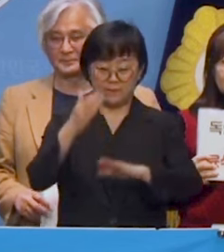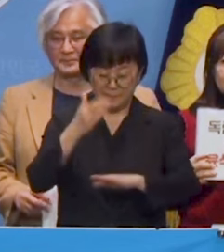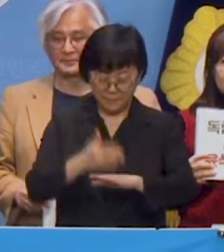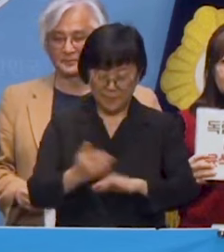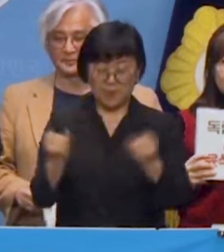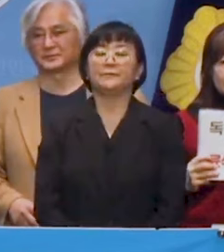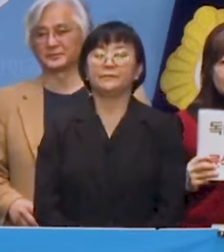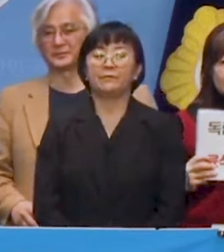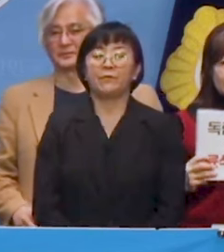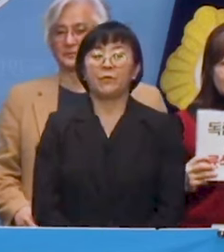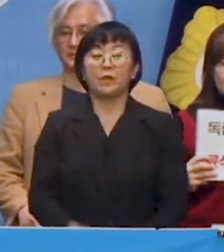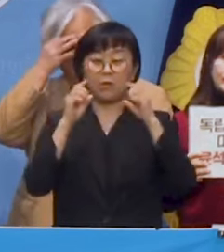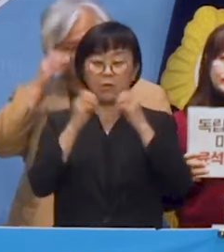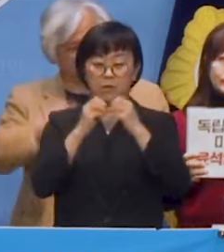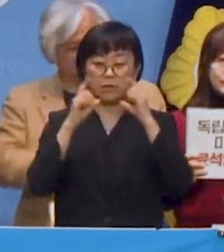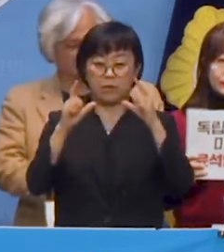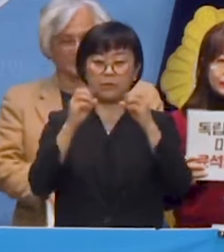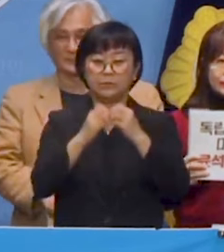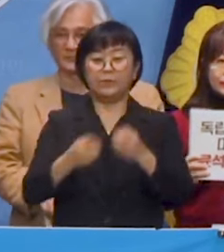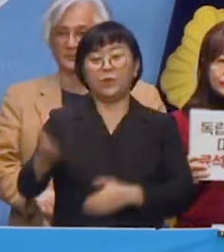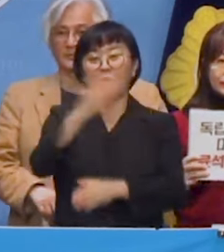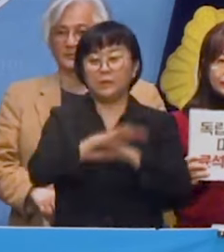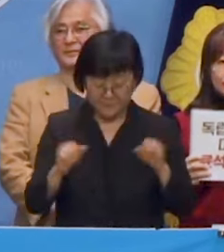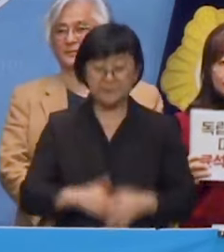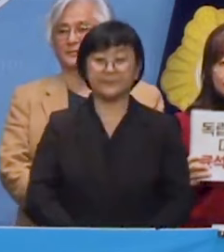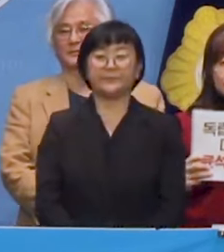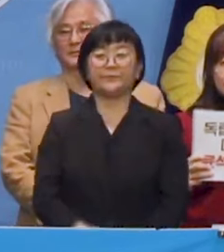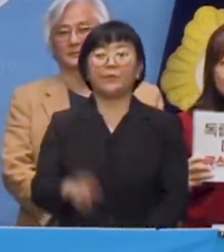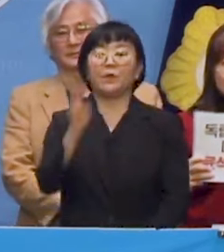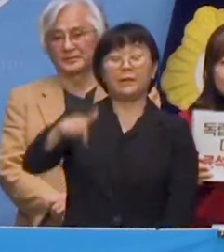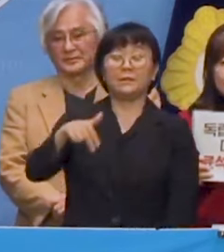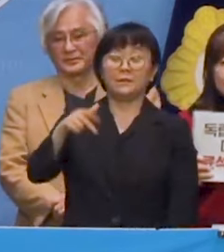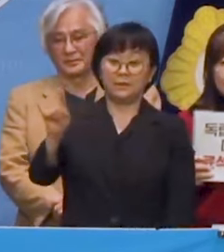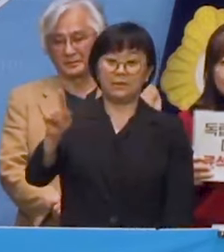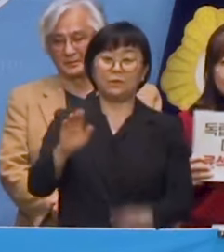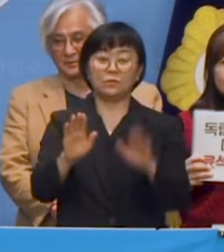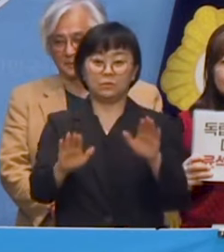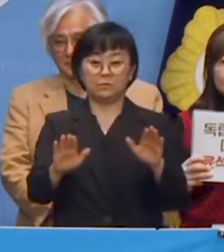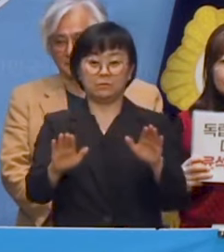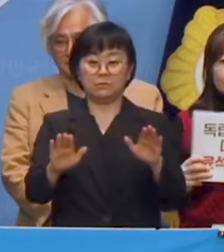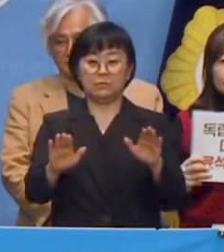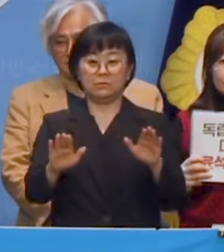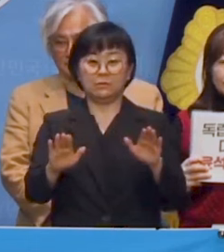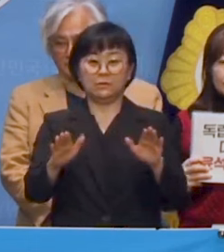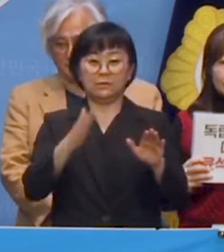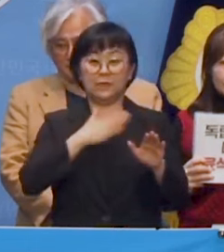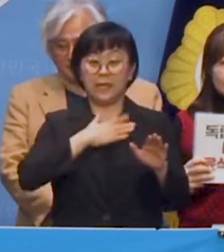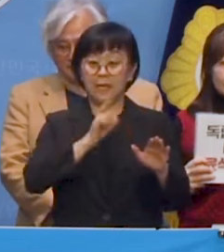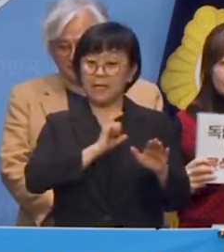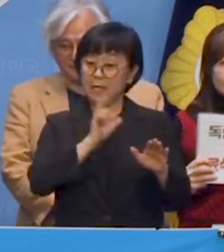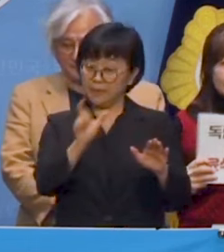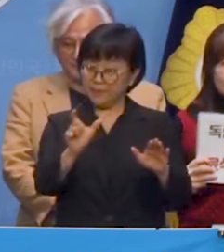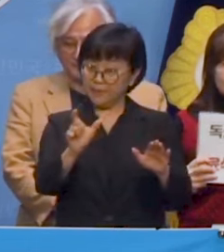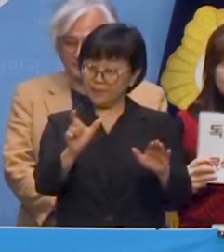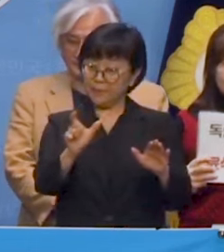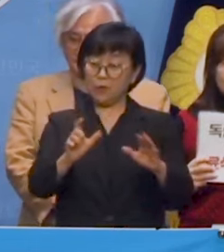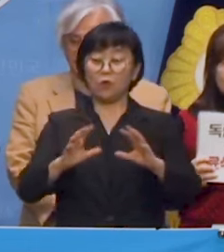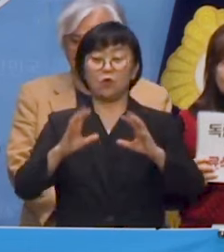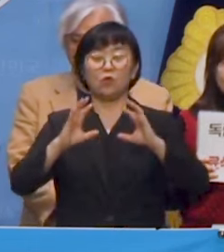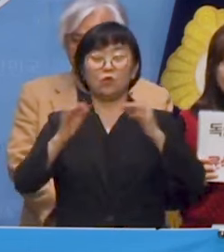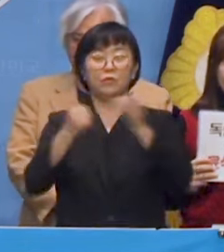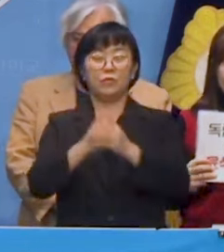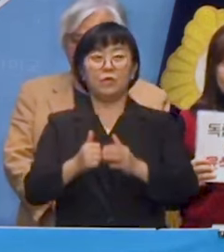여성의 날을 축하드립니다. 출마 선언문. 국민 여러분 안녕하십니까? 가수 백자입니다. 오늘 이 자리에는 제 본명으로